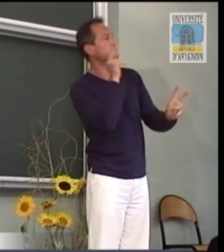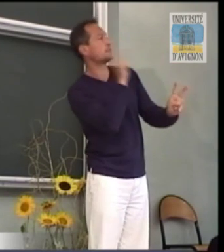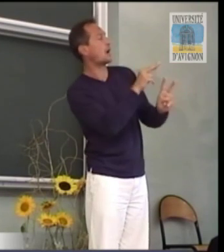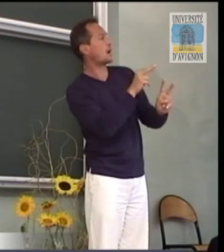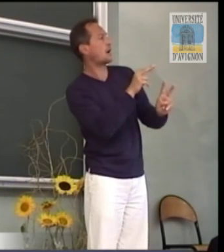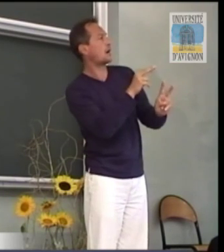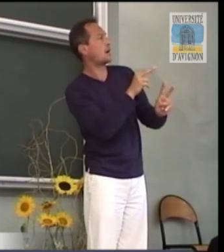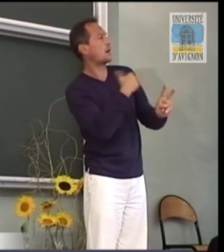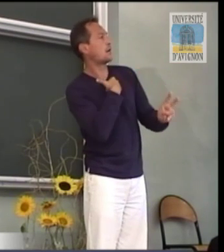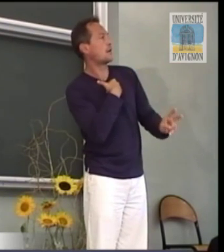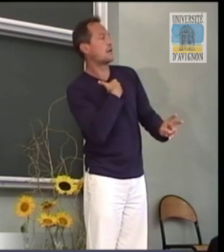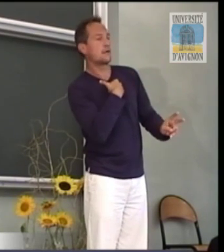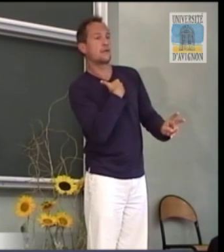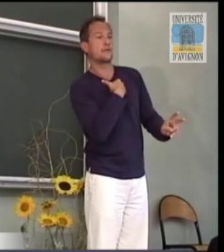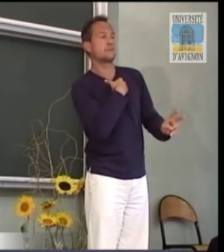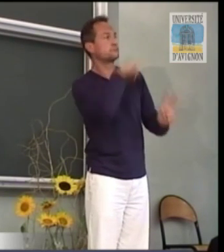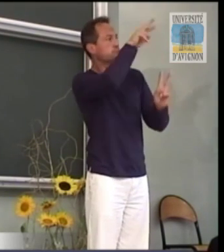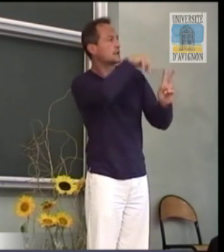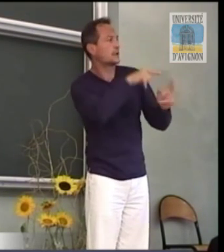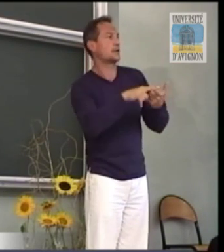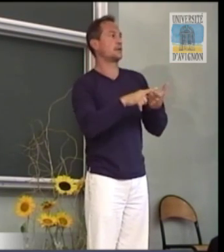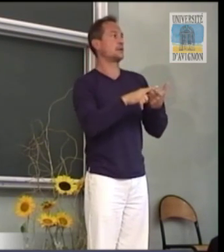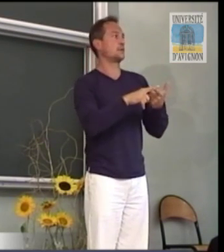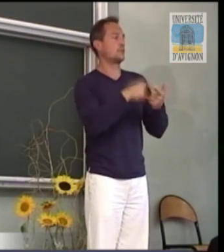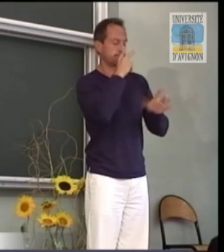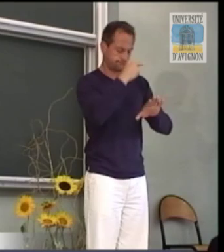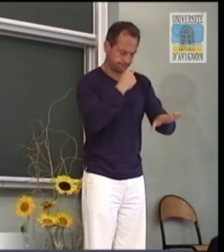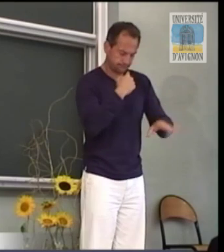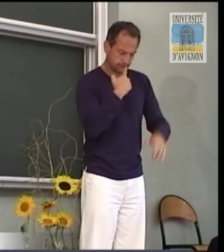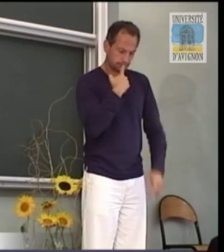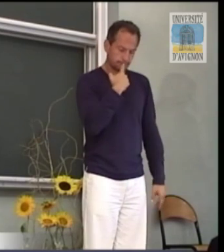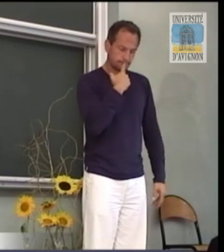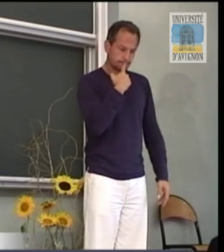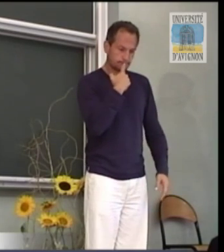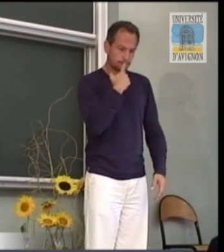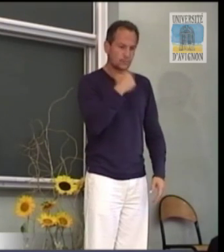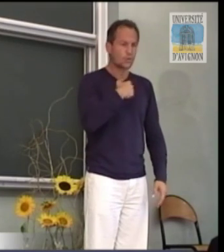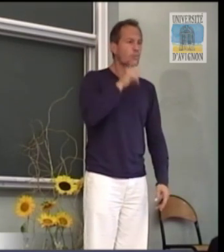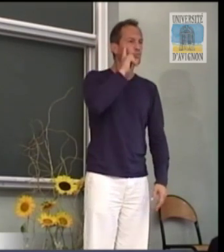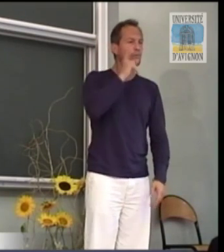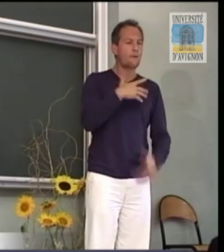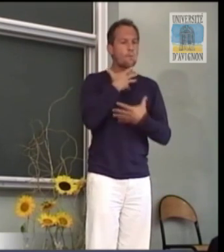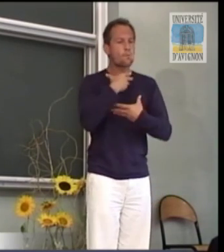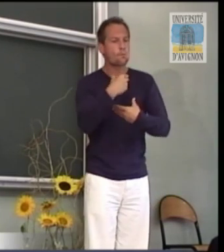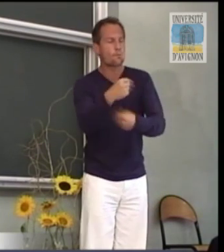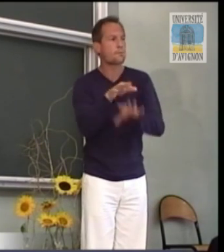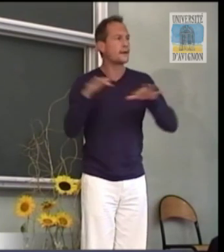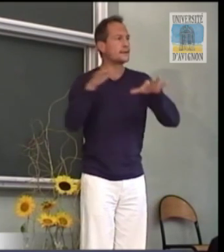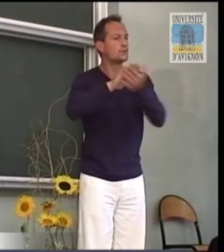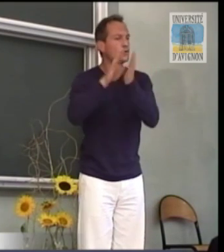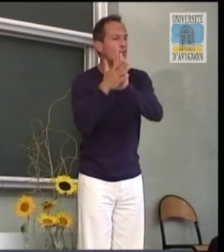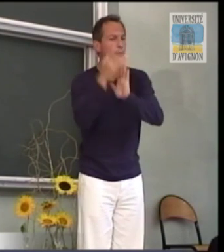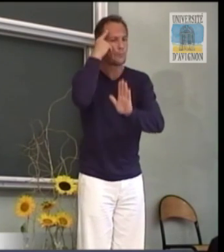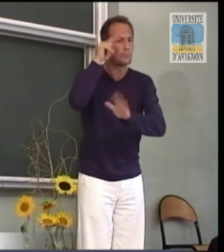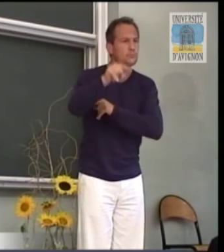permet justement de, encore une fois, s'affranchir, de devoir passer par le réseau associatif pour recevoir l'information. Ça, je crois,